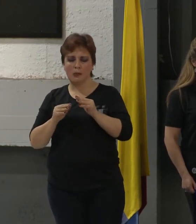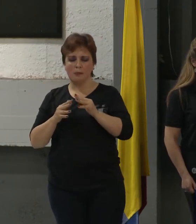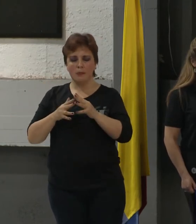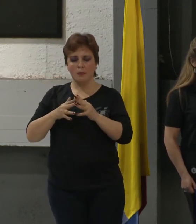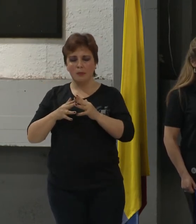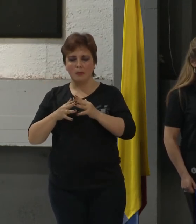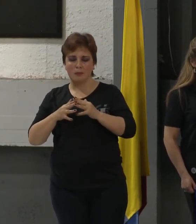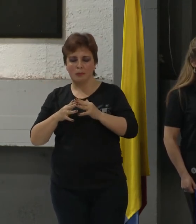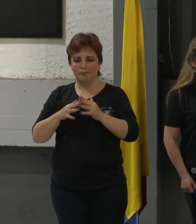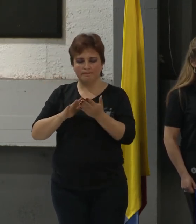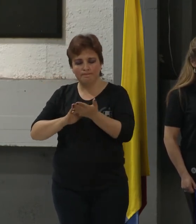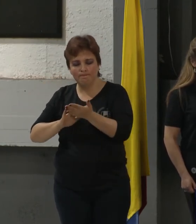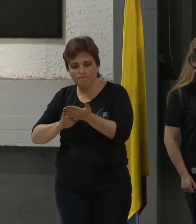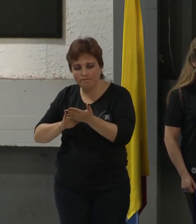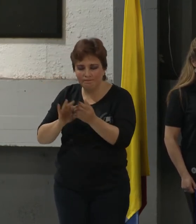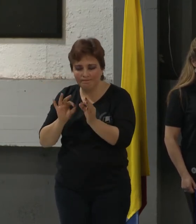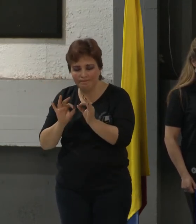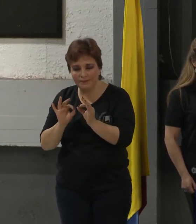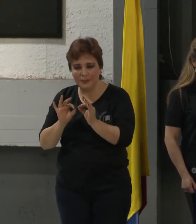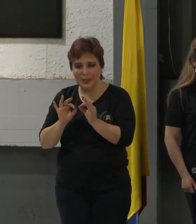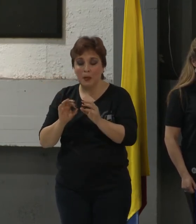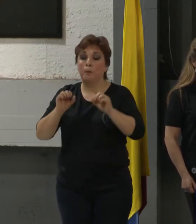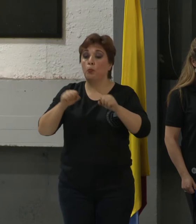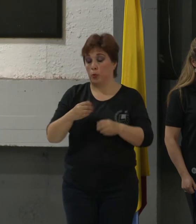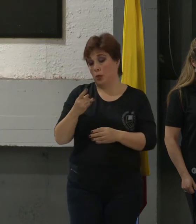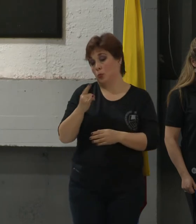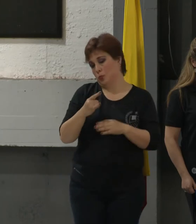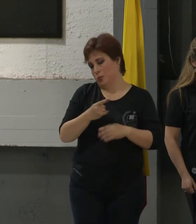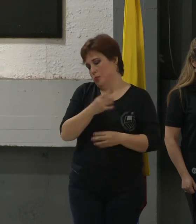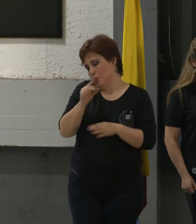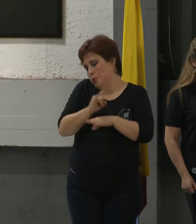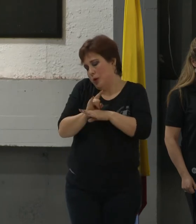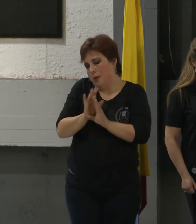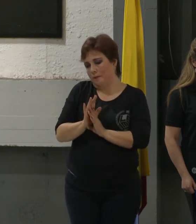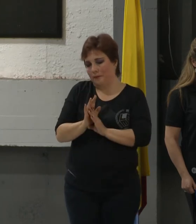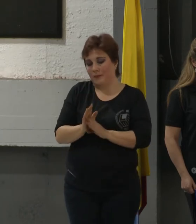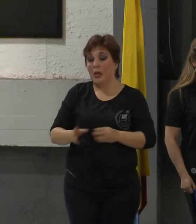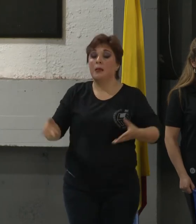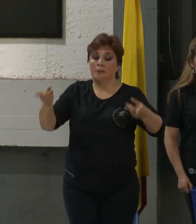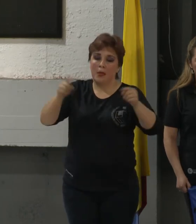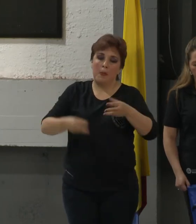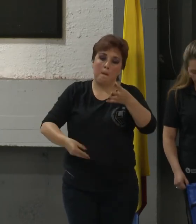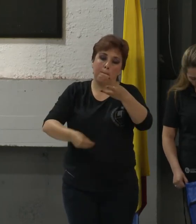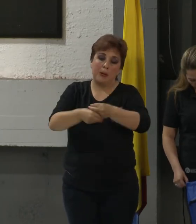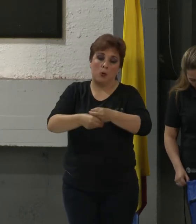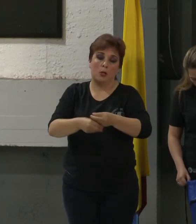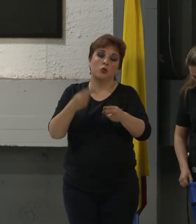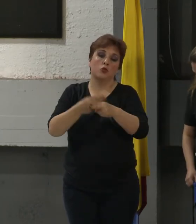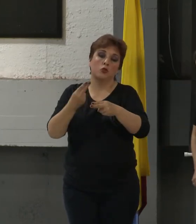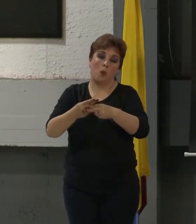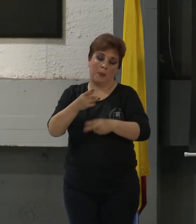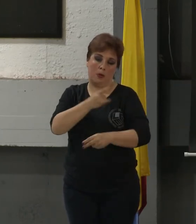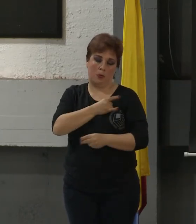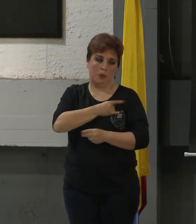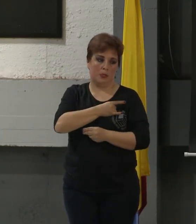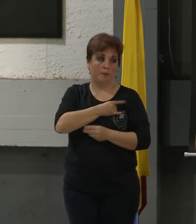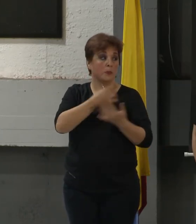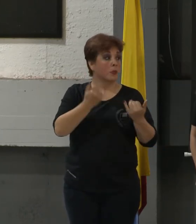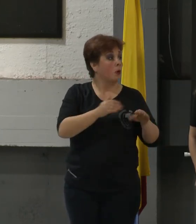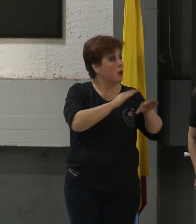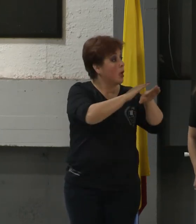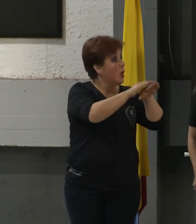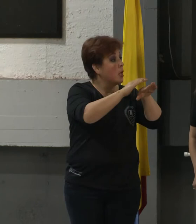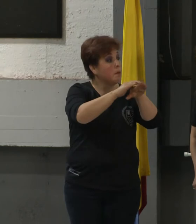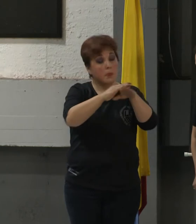su uso adecuado además se le agregó el nombre de la universidad invitamos en este momento a los estudiantes